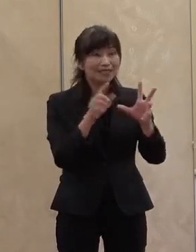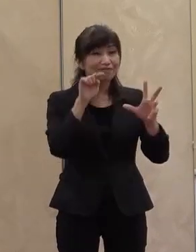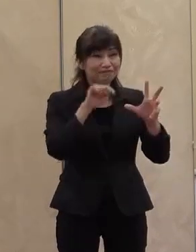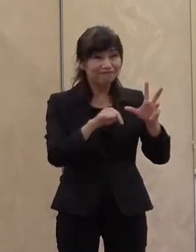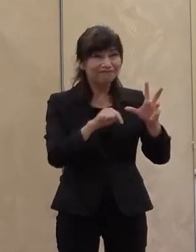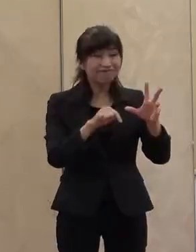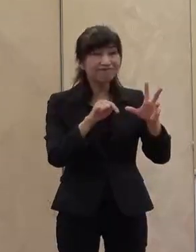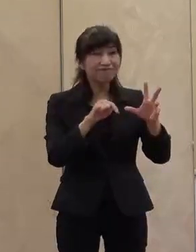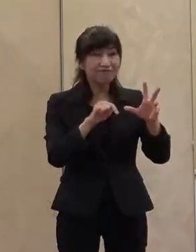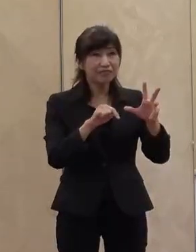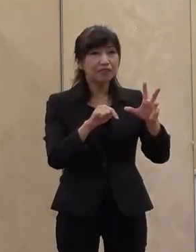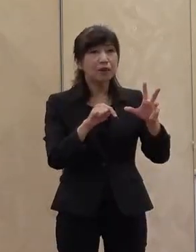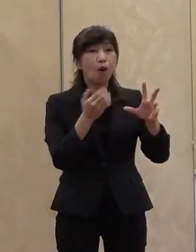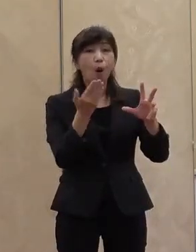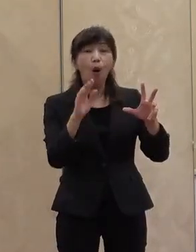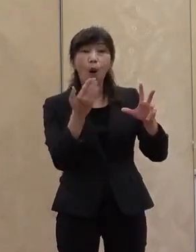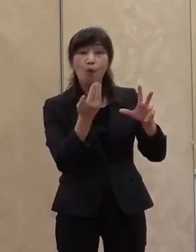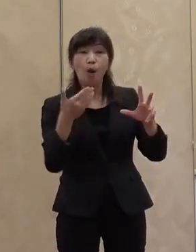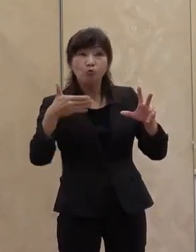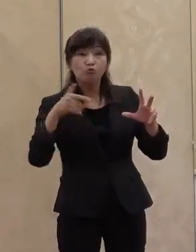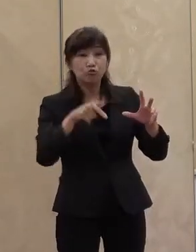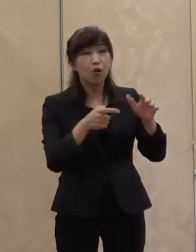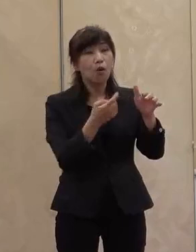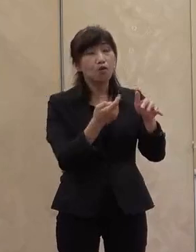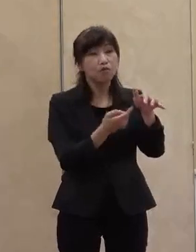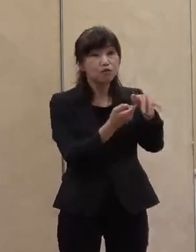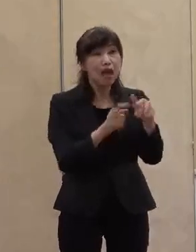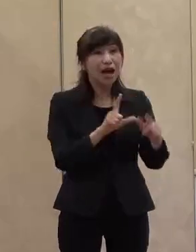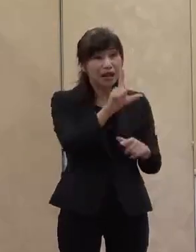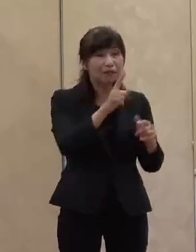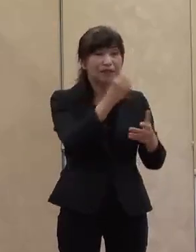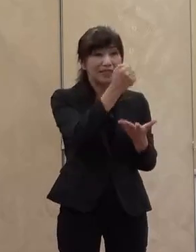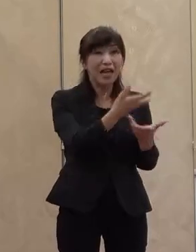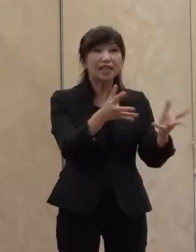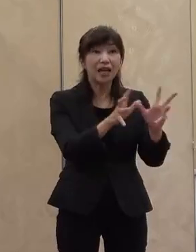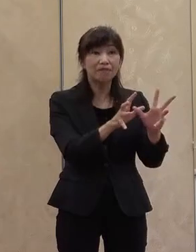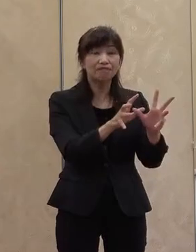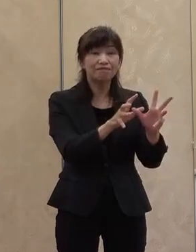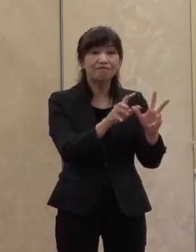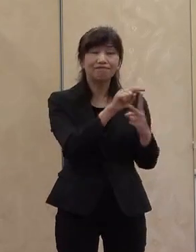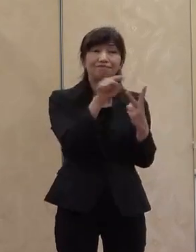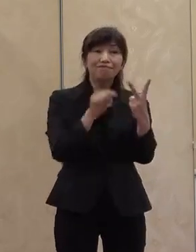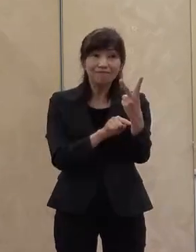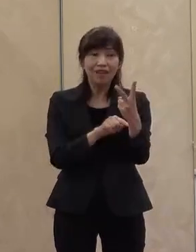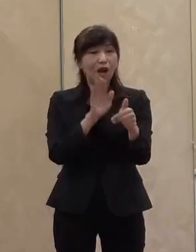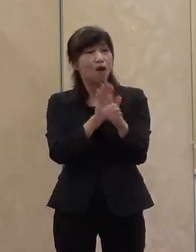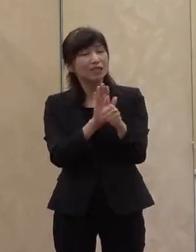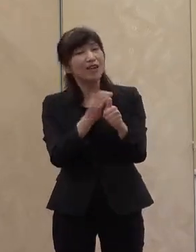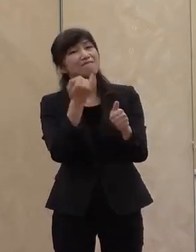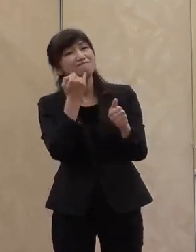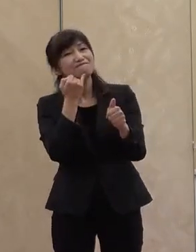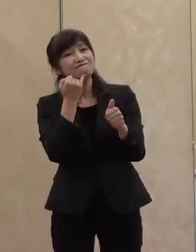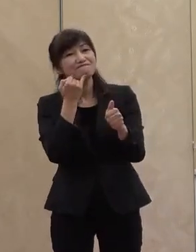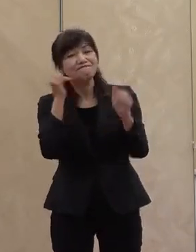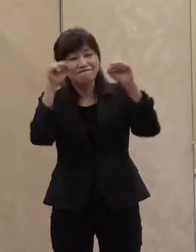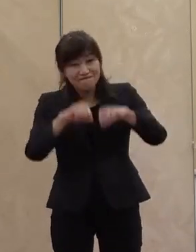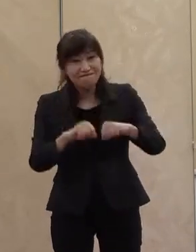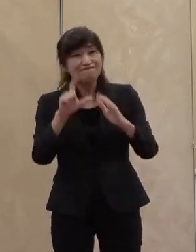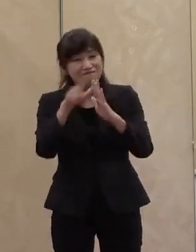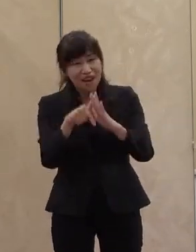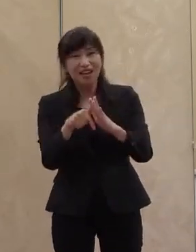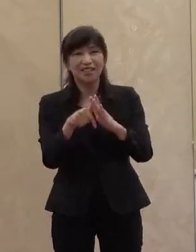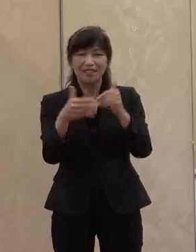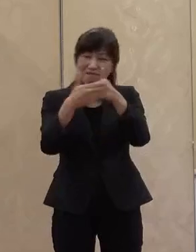放牧と村上財団が共同でやってますから、ぜひ支援してもいいという方はご支援いただけたらと思います。どういうことかという